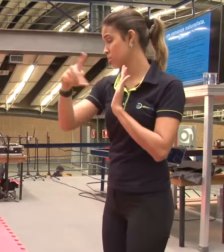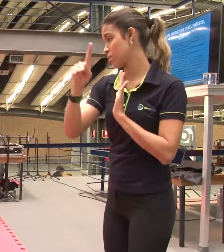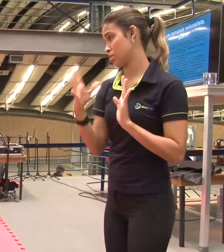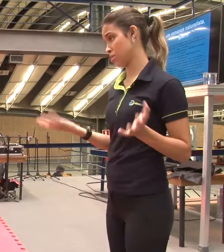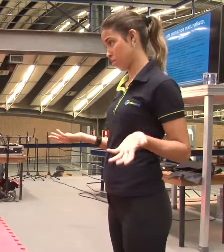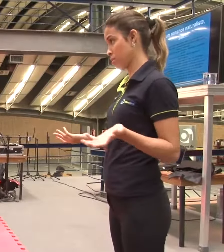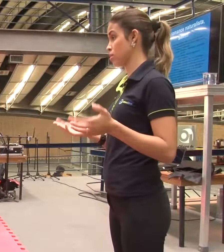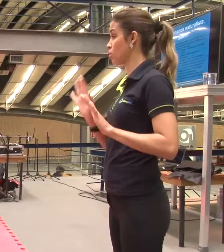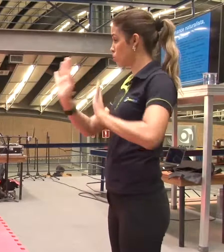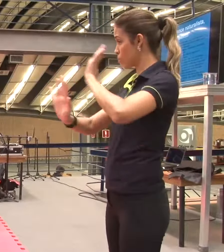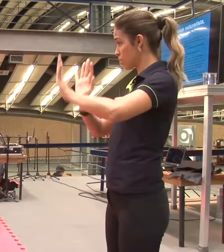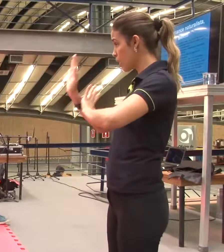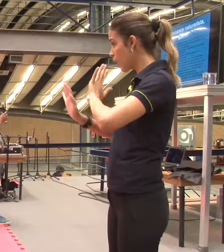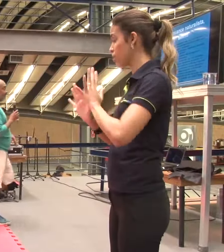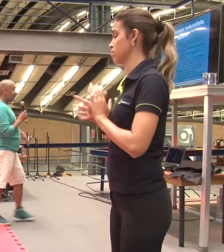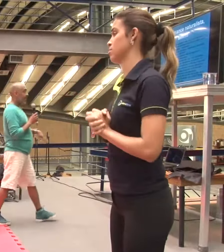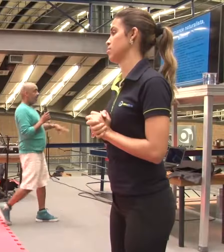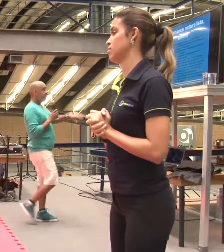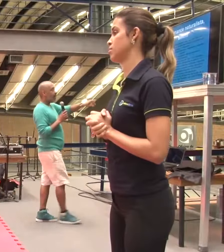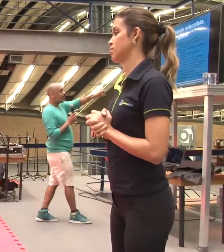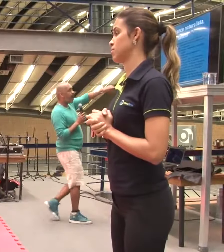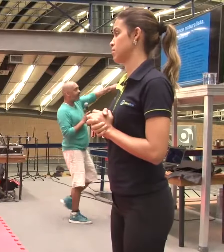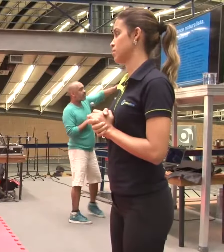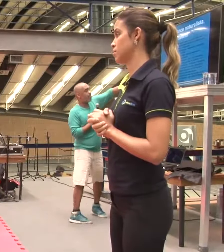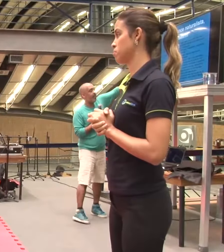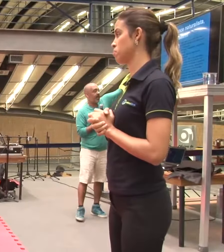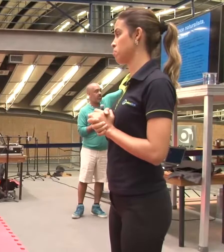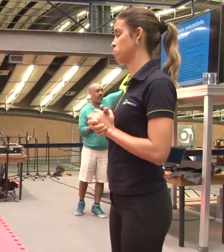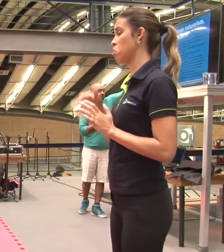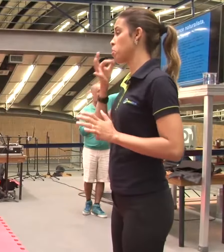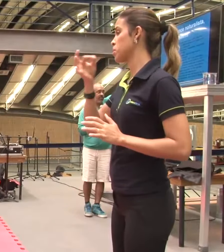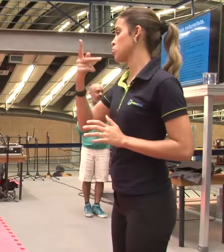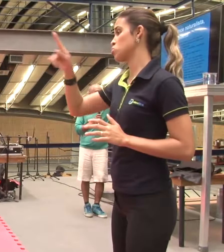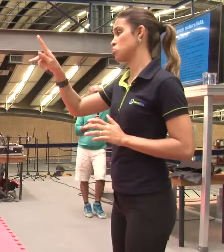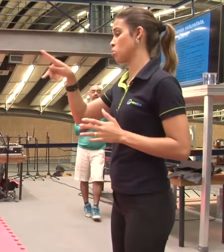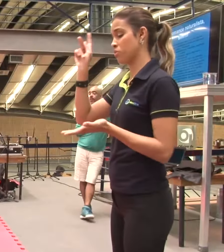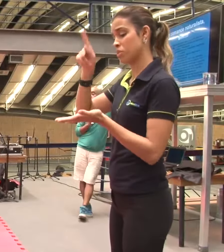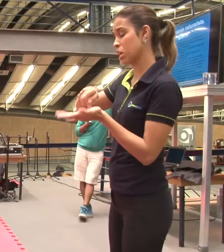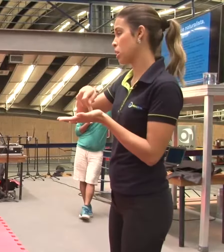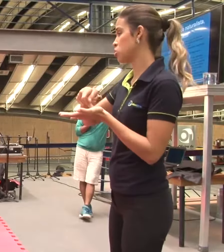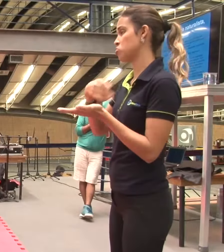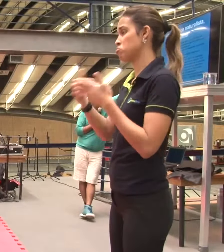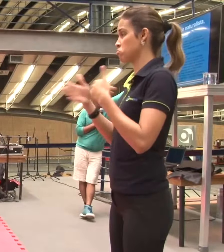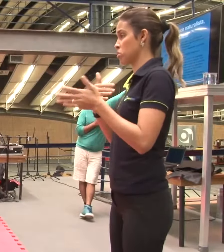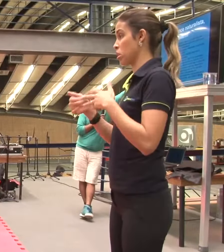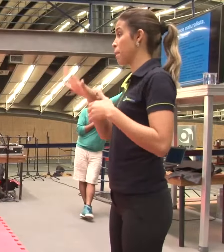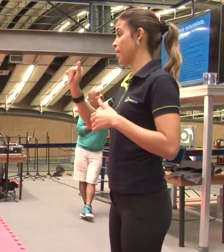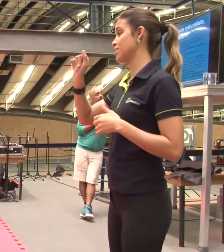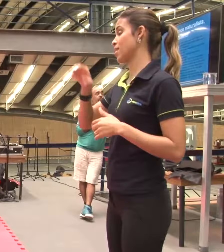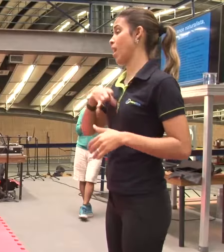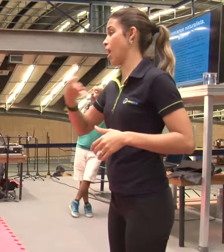Portanto, cuidado! Né? Não importa a sua opinião sobre os fatos, leitor, mas os atos em